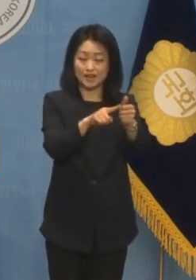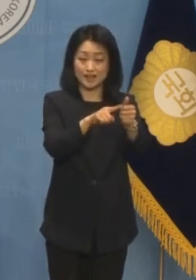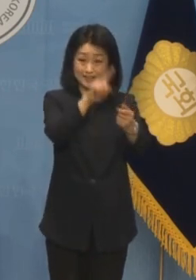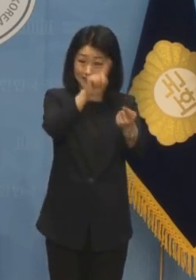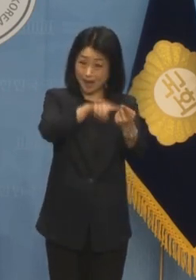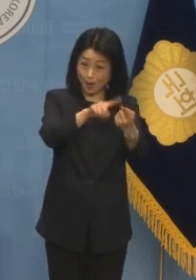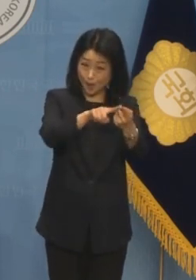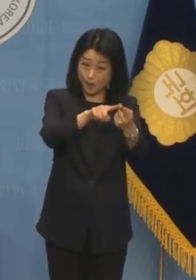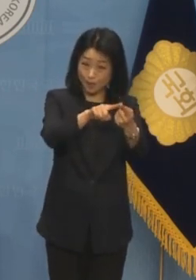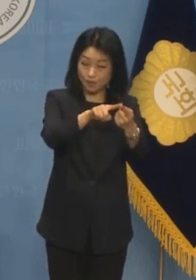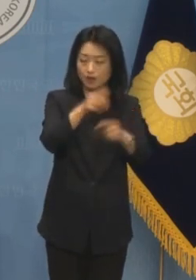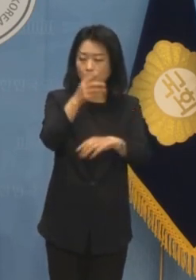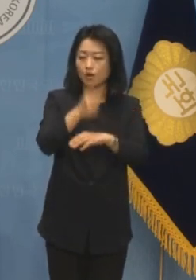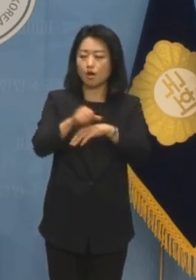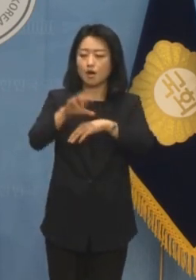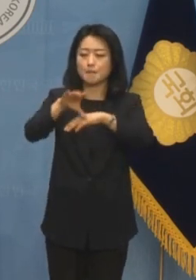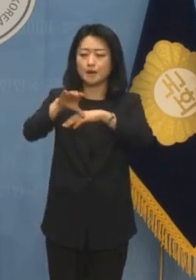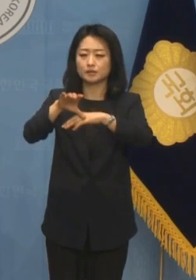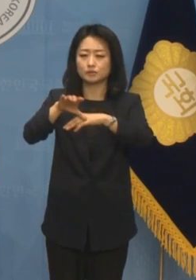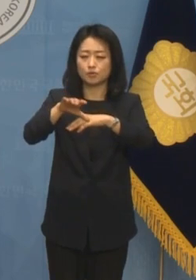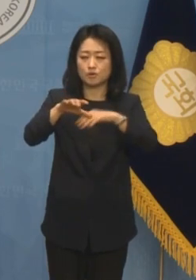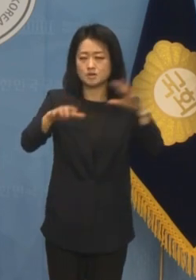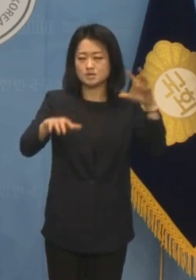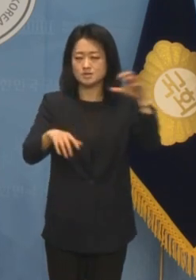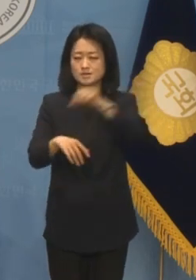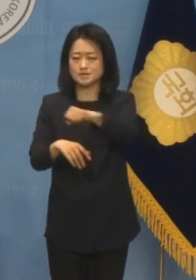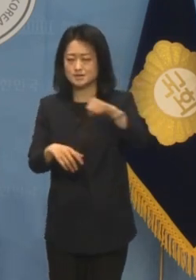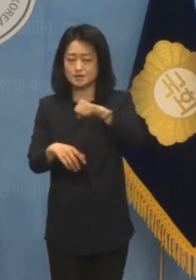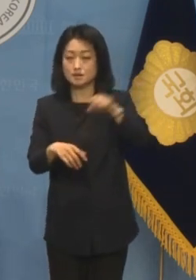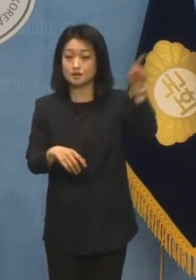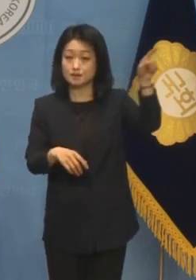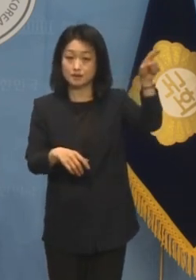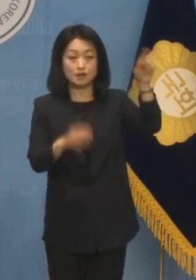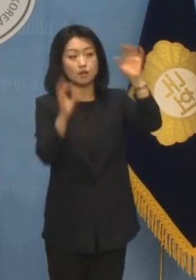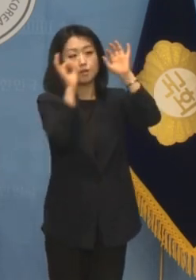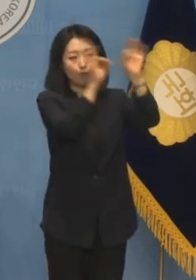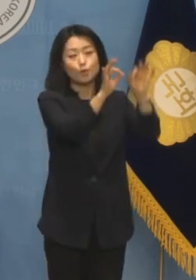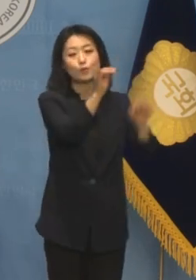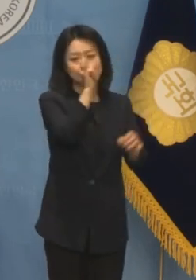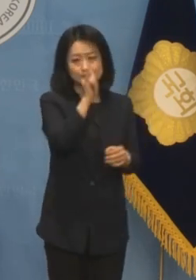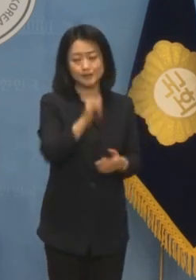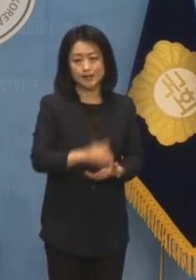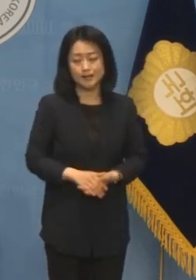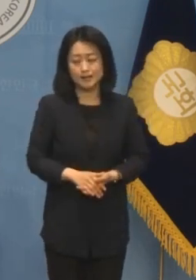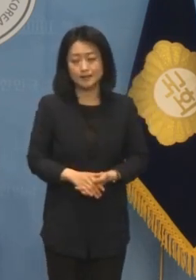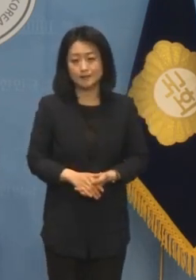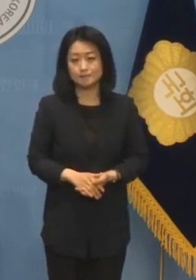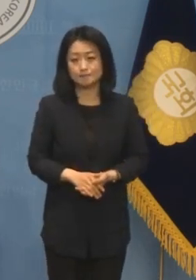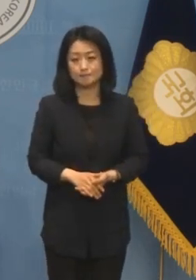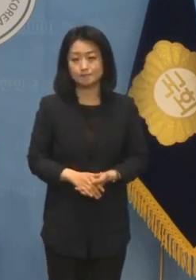놔둔다면 언론 통제에 대한 미련을 버리지 못한 것으로 간주될 것입니다.